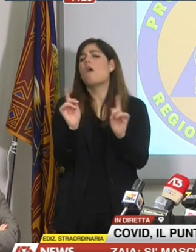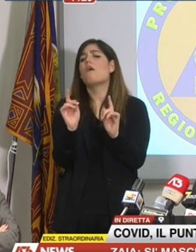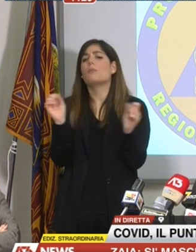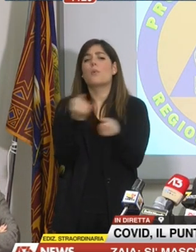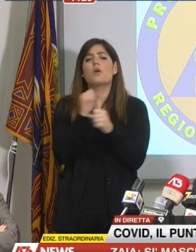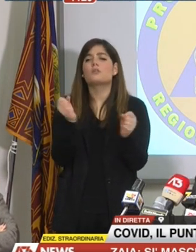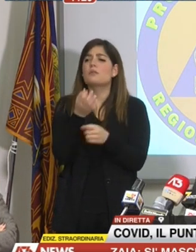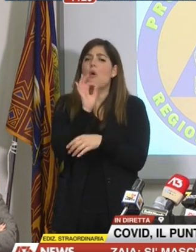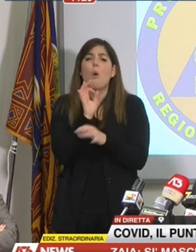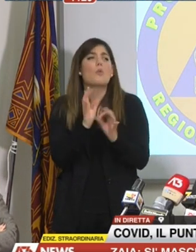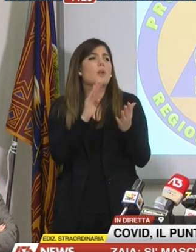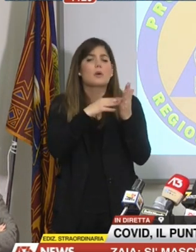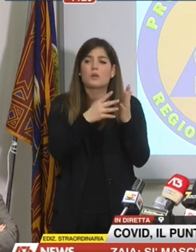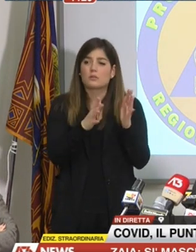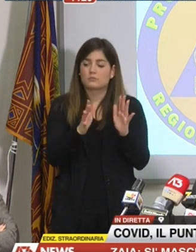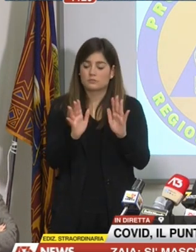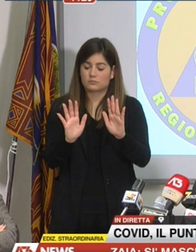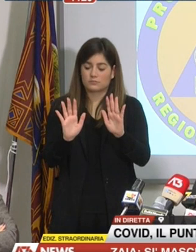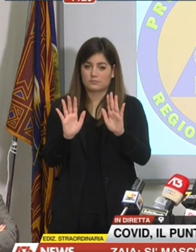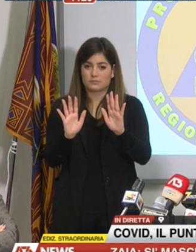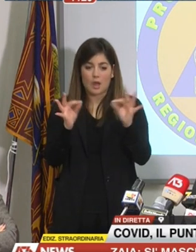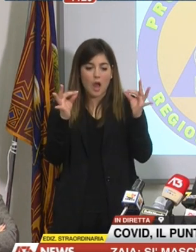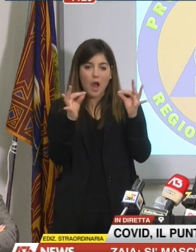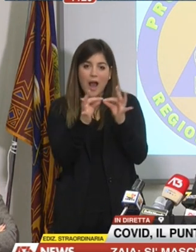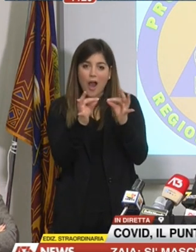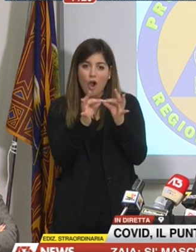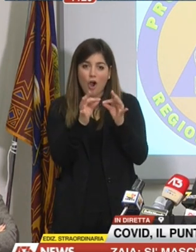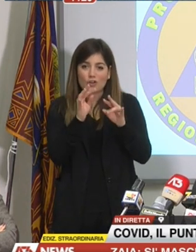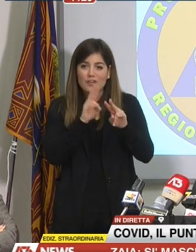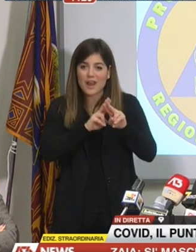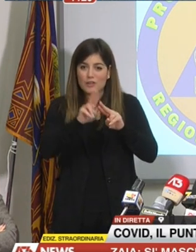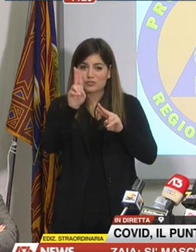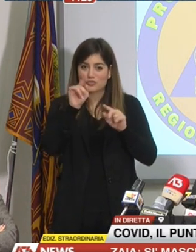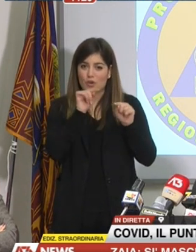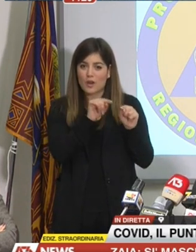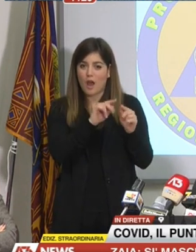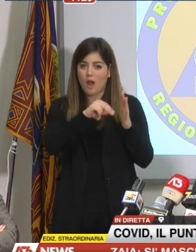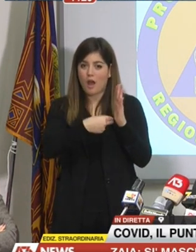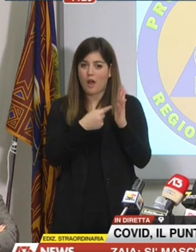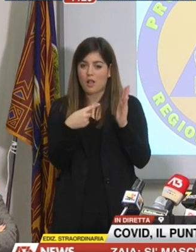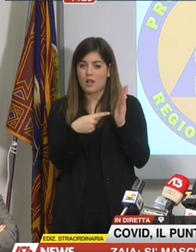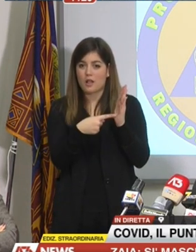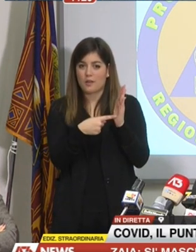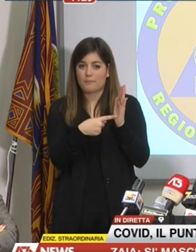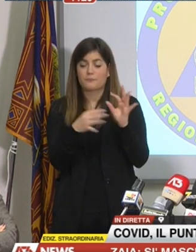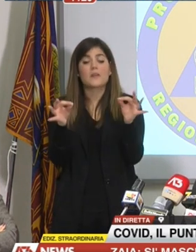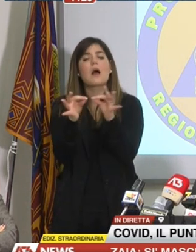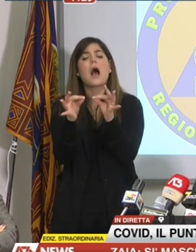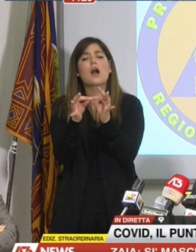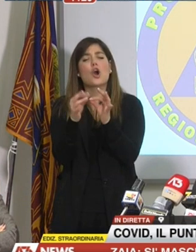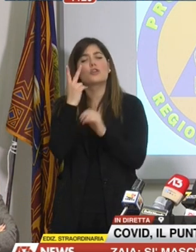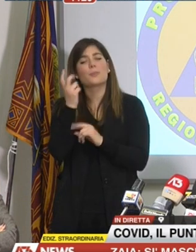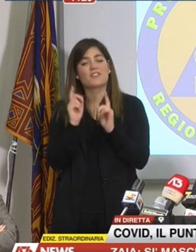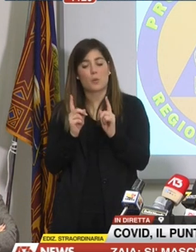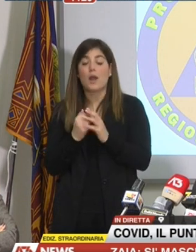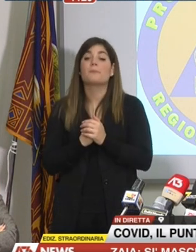applicare questo massimale. Scusate, ha firmato un accordo nazionale, cosa volete che vi dica? E l'accordo prevede